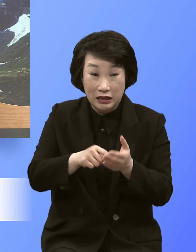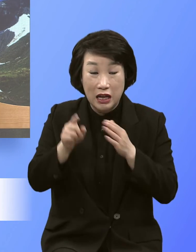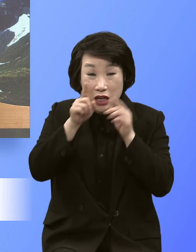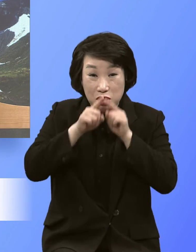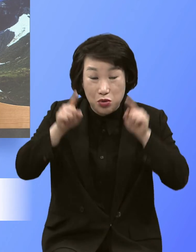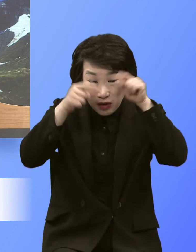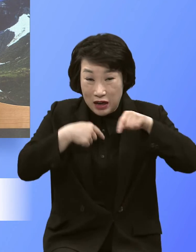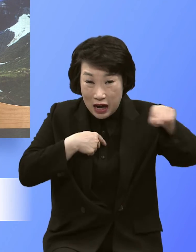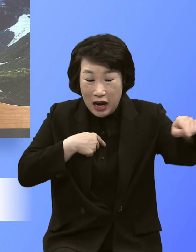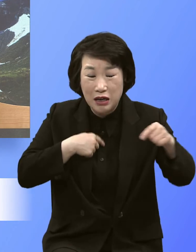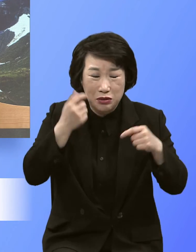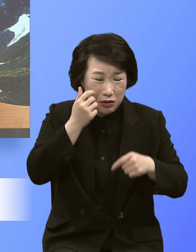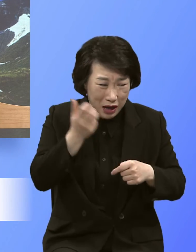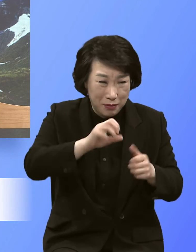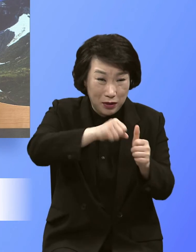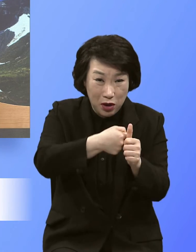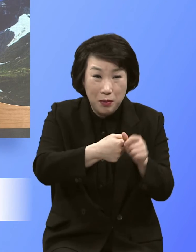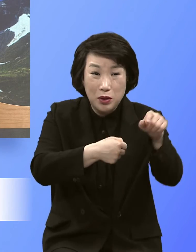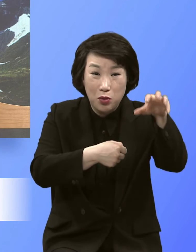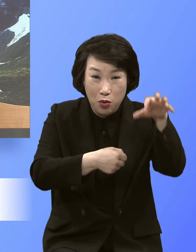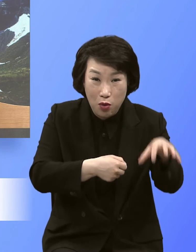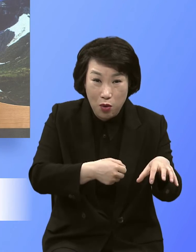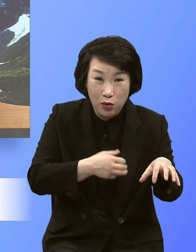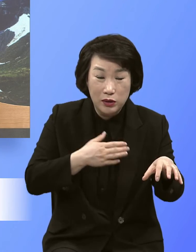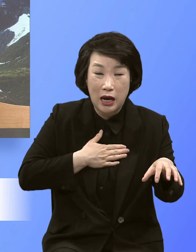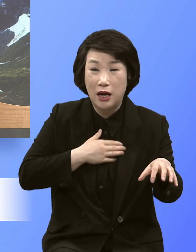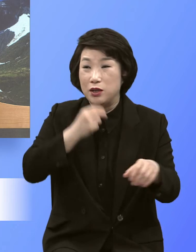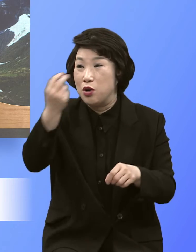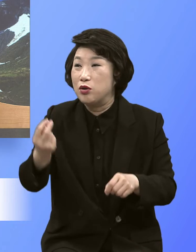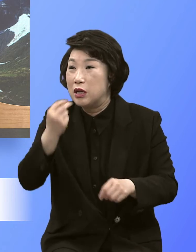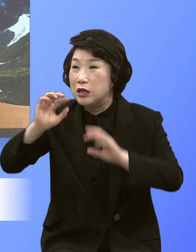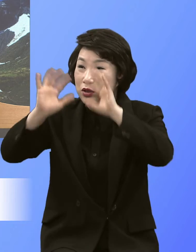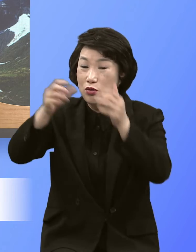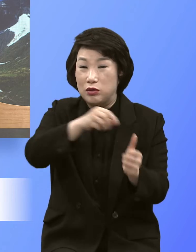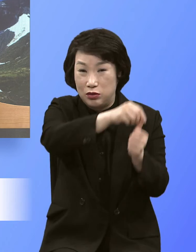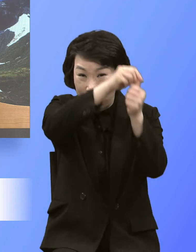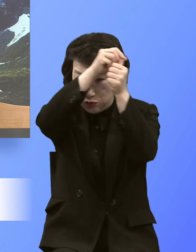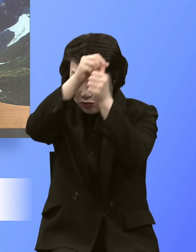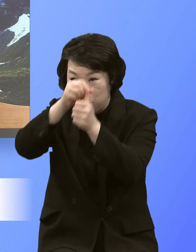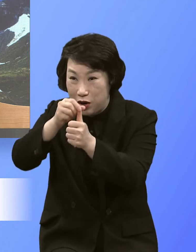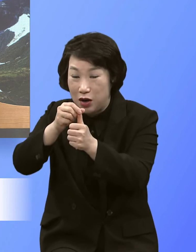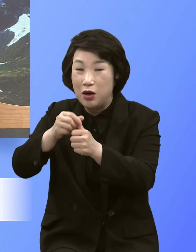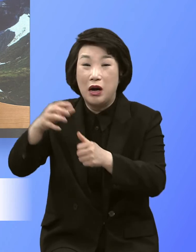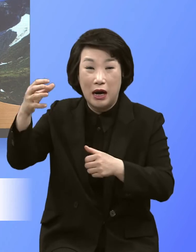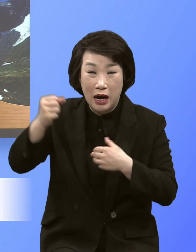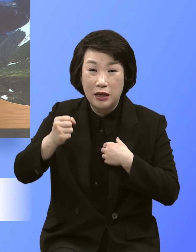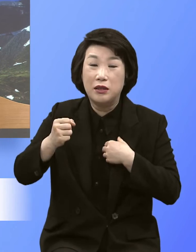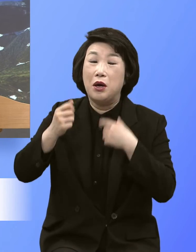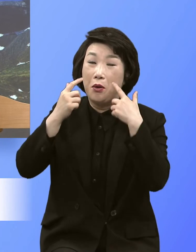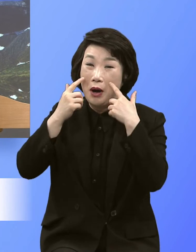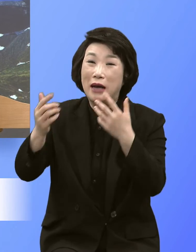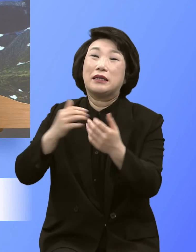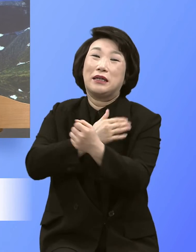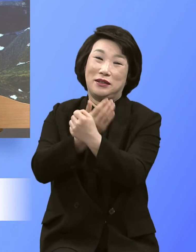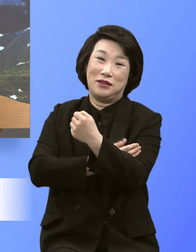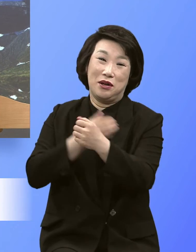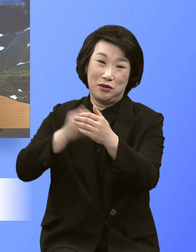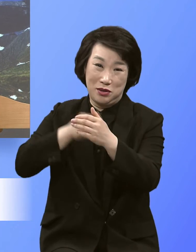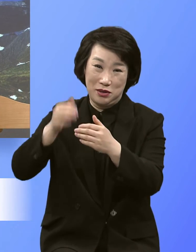지옥의 참혹한 형벌에서 영생과 천국을 소유하는 절대적